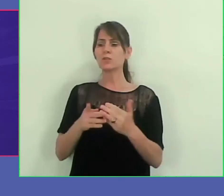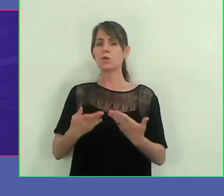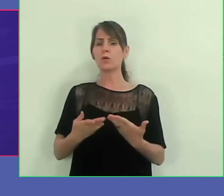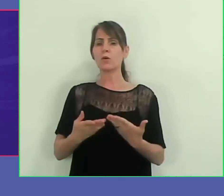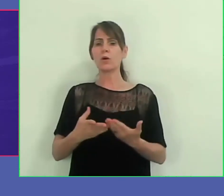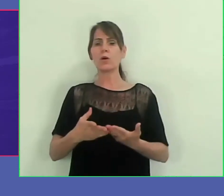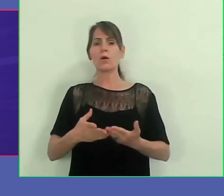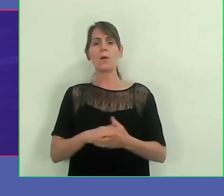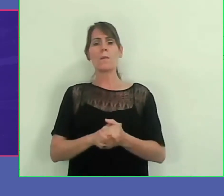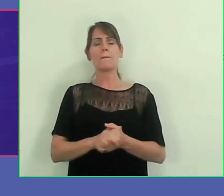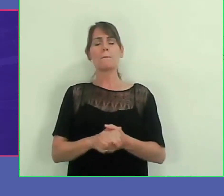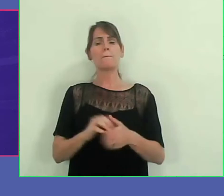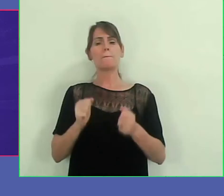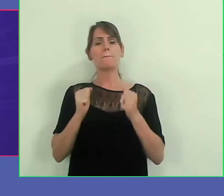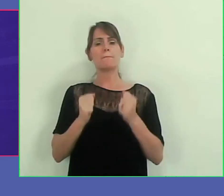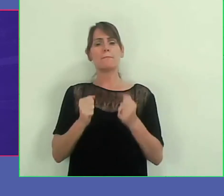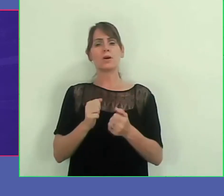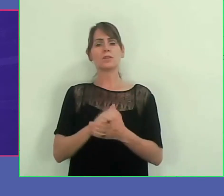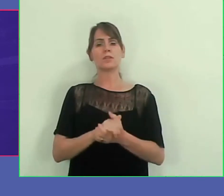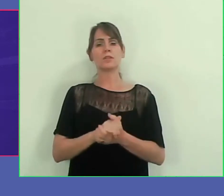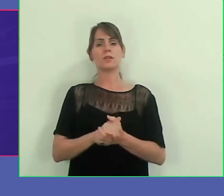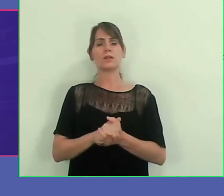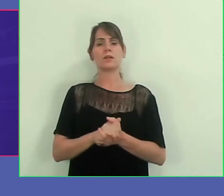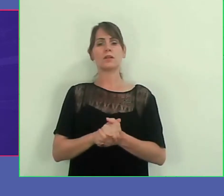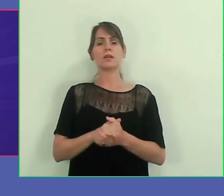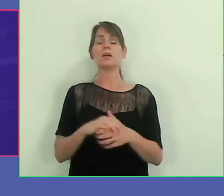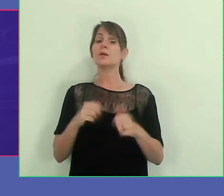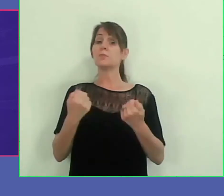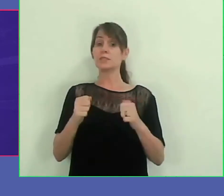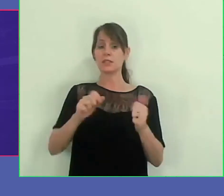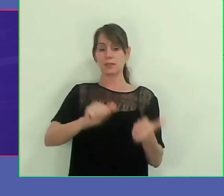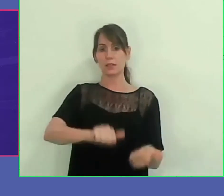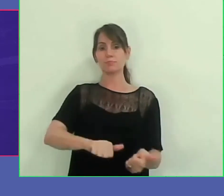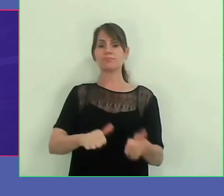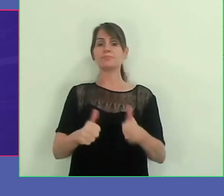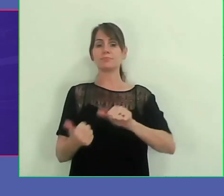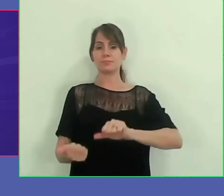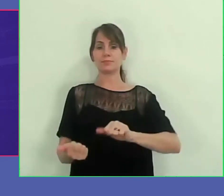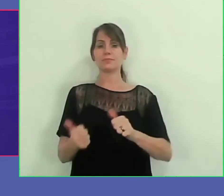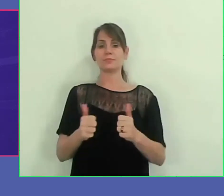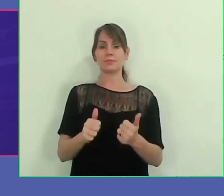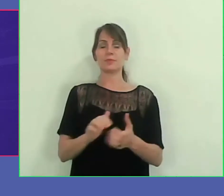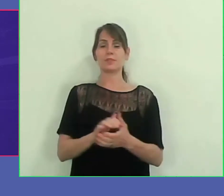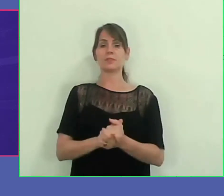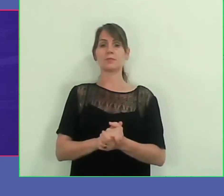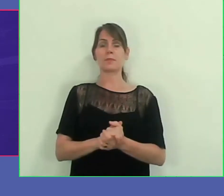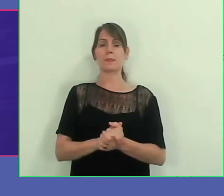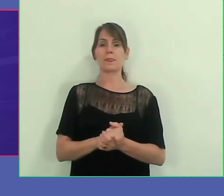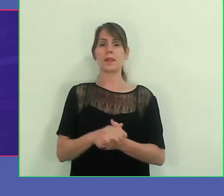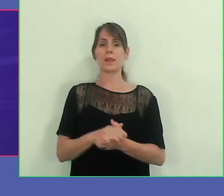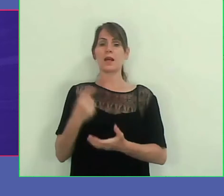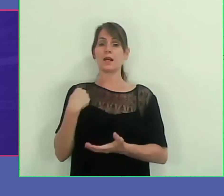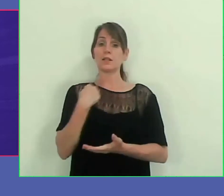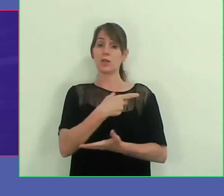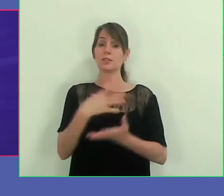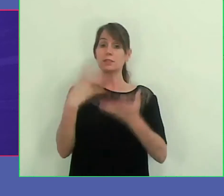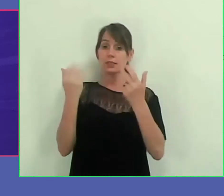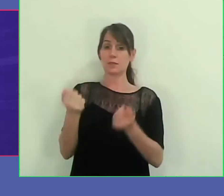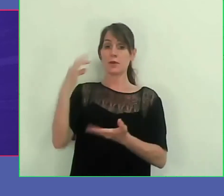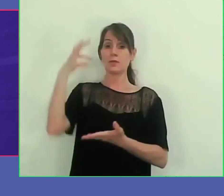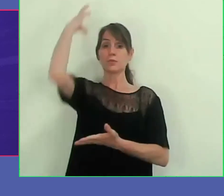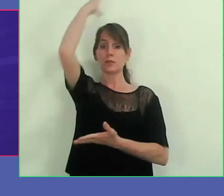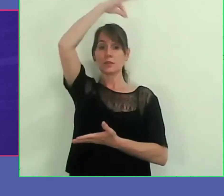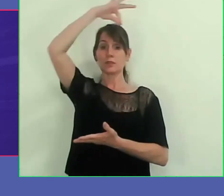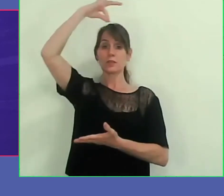a água para que não sejam batizados estes, assim como nós que receberam o Espírito Santo? E ordenou